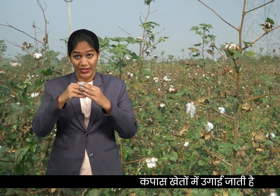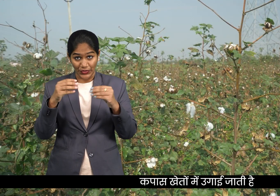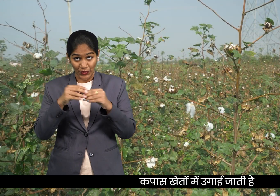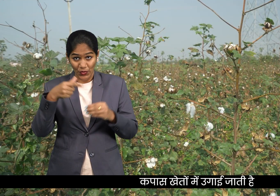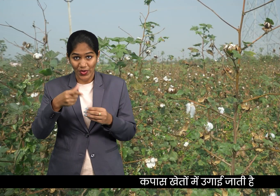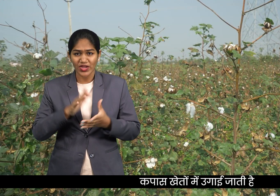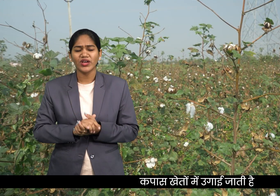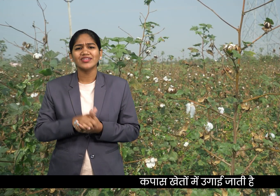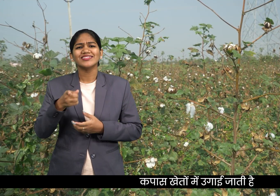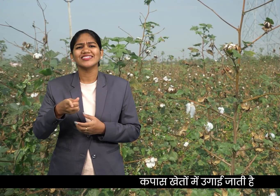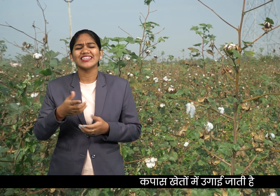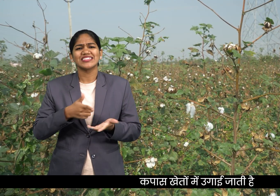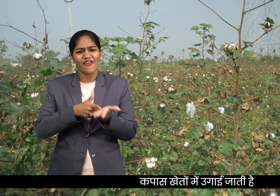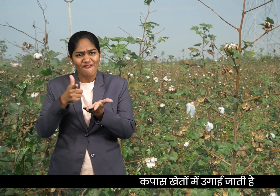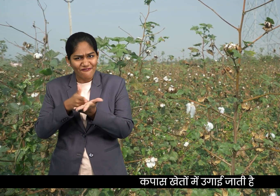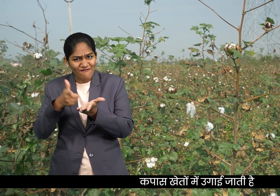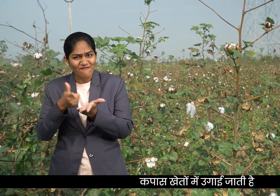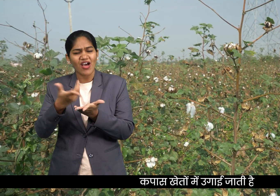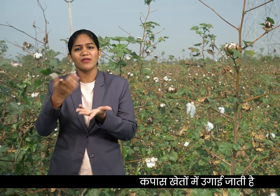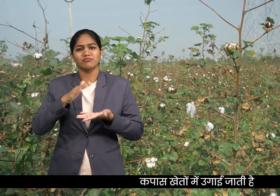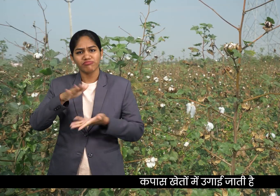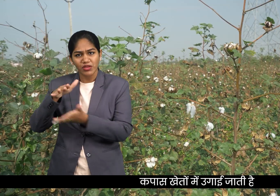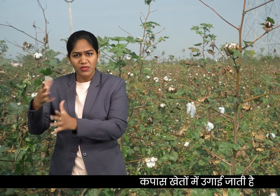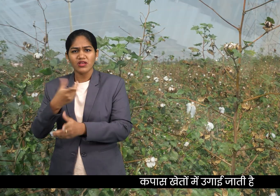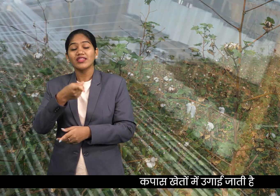कपास खेतों में उगाई जाती है